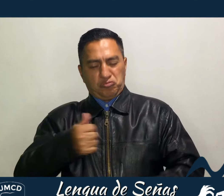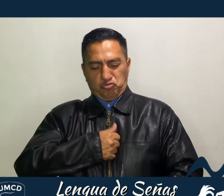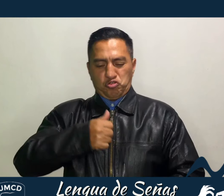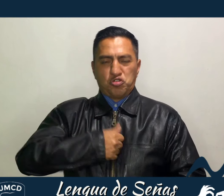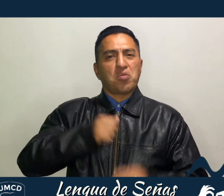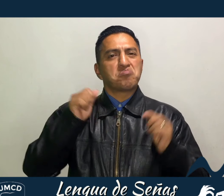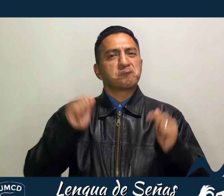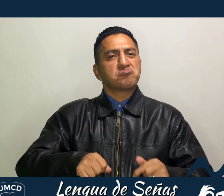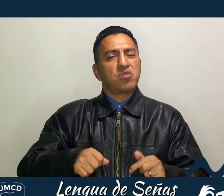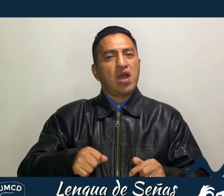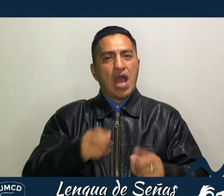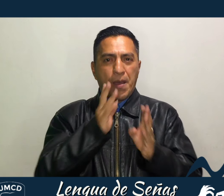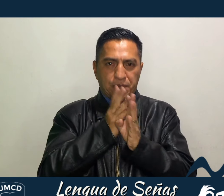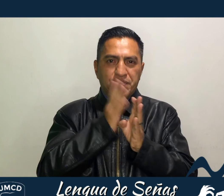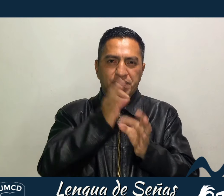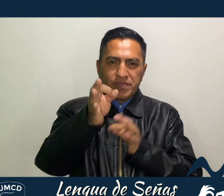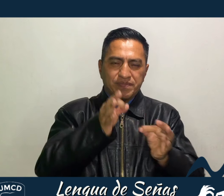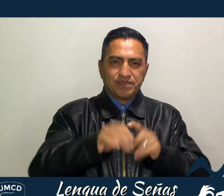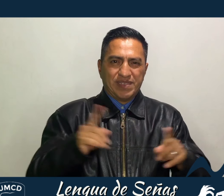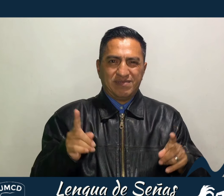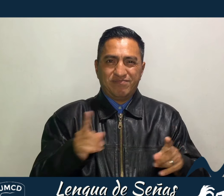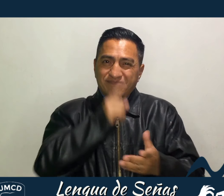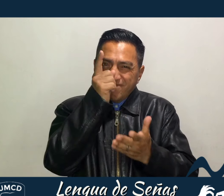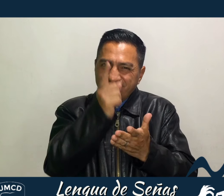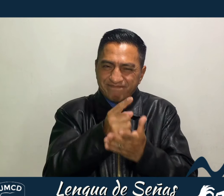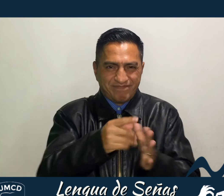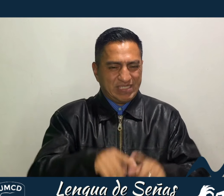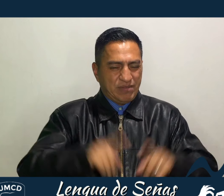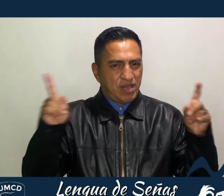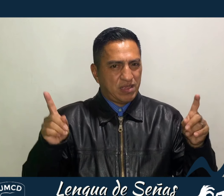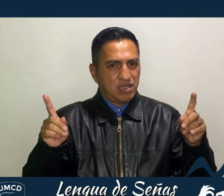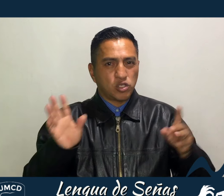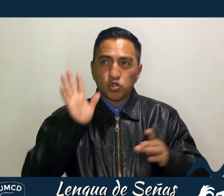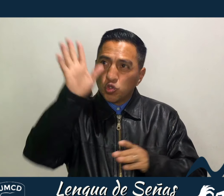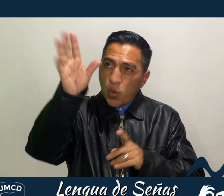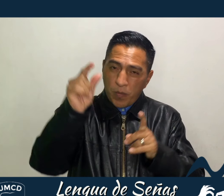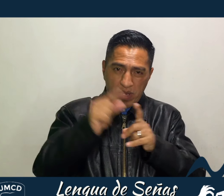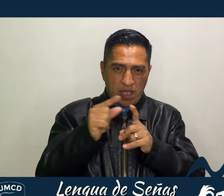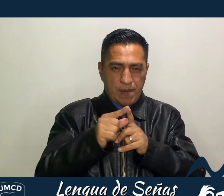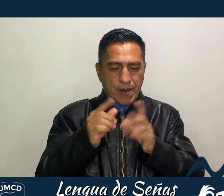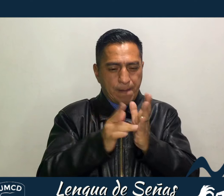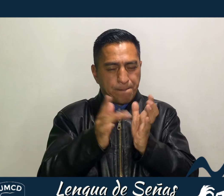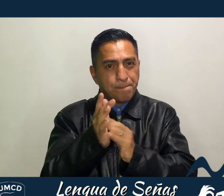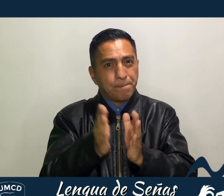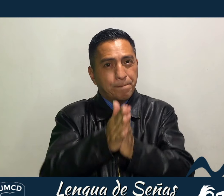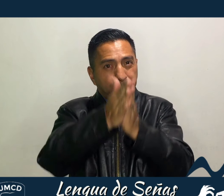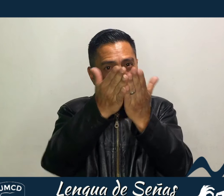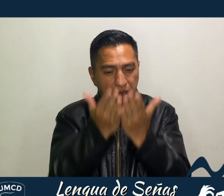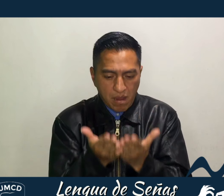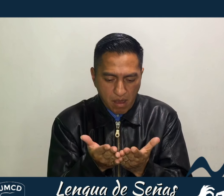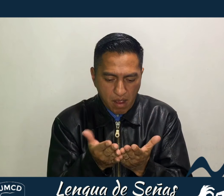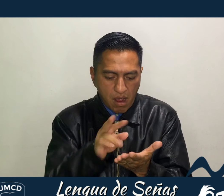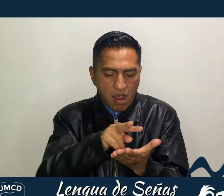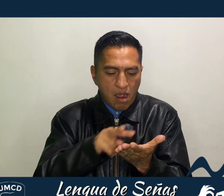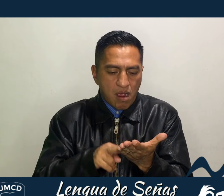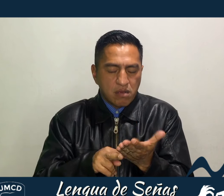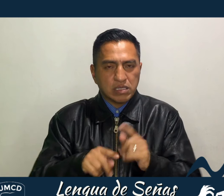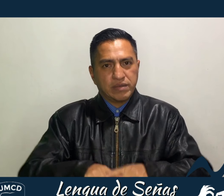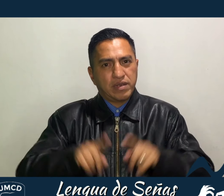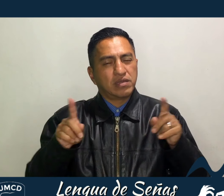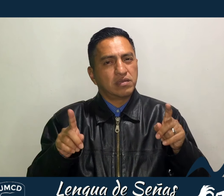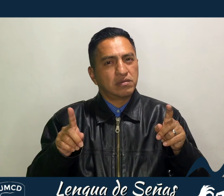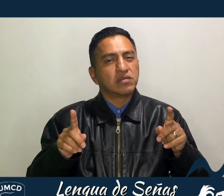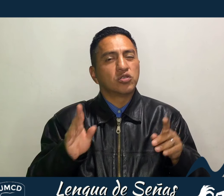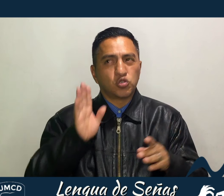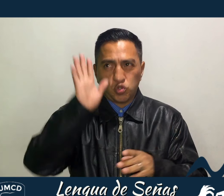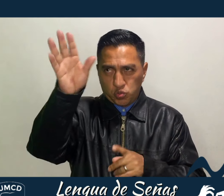en nosotros mismos, lo cual es totalmente contrario a lo que la palabra de Dios, lo que la Biblia nos dice con respecto a nosotros.